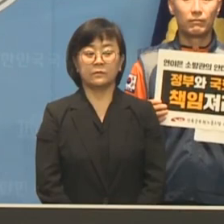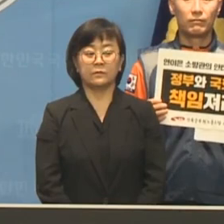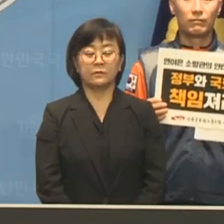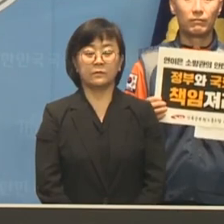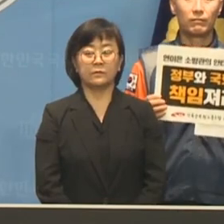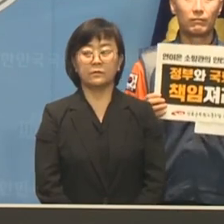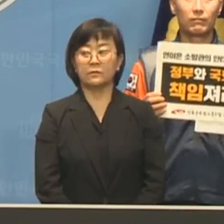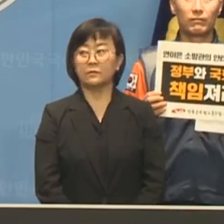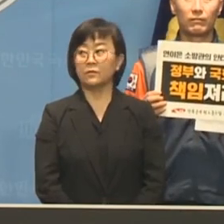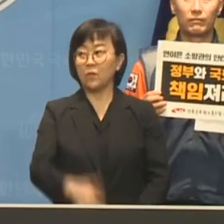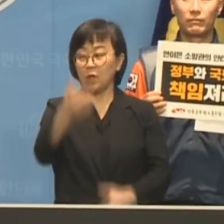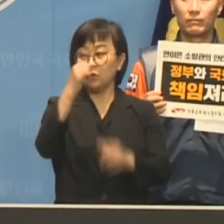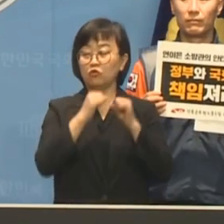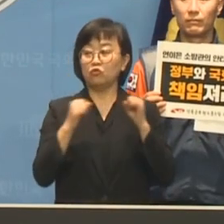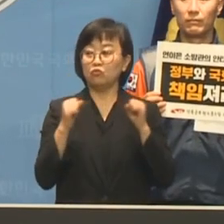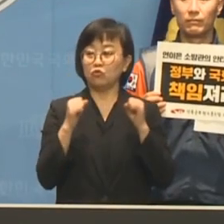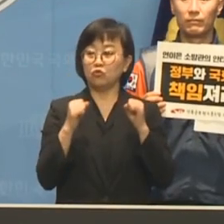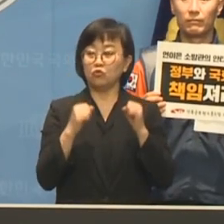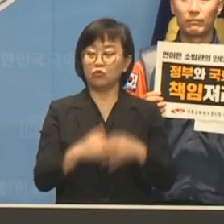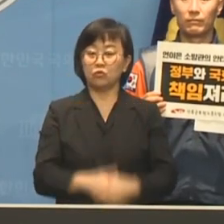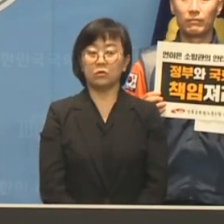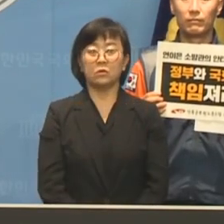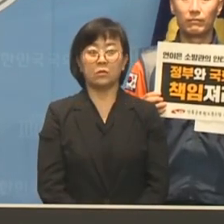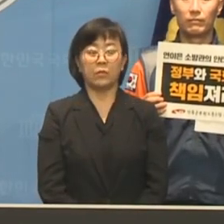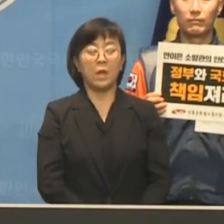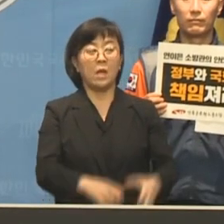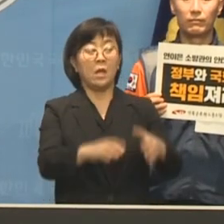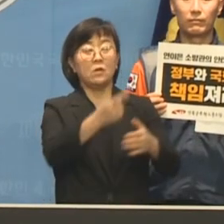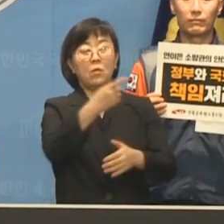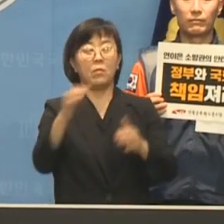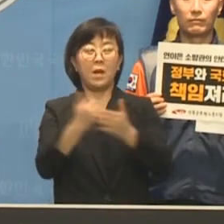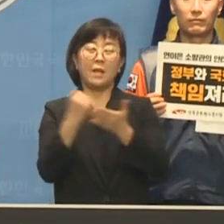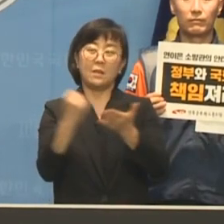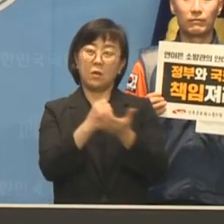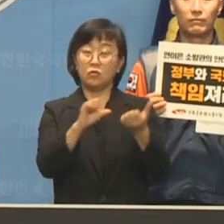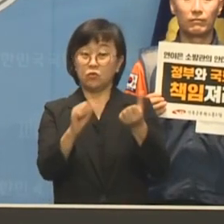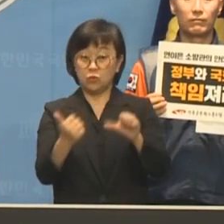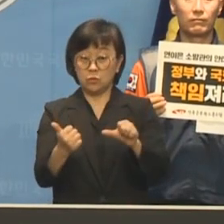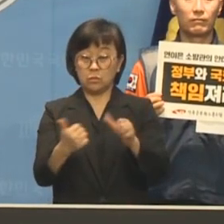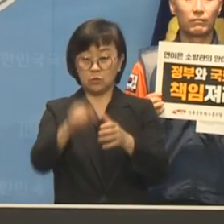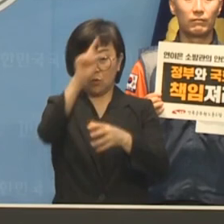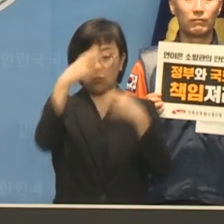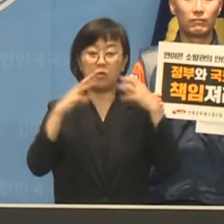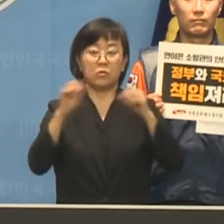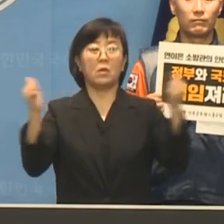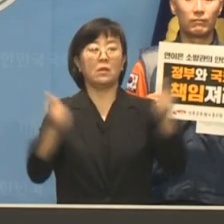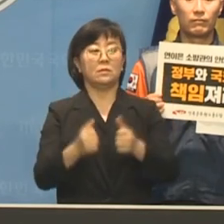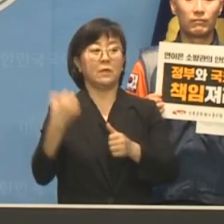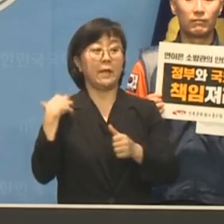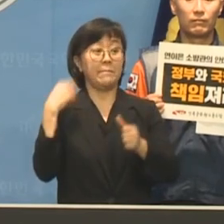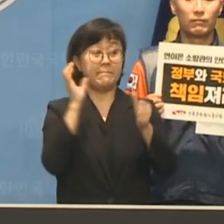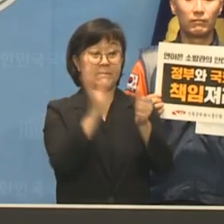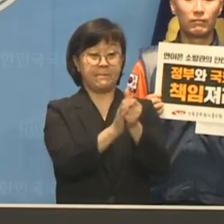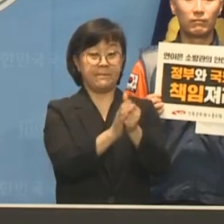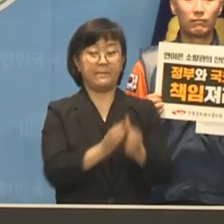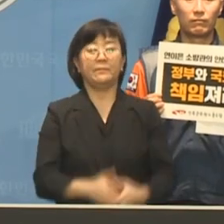네, 충북소방지부장입니다. 연이은 소방관의 안타까운 죽음, 정부와 국회가 책임져라!